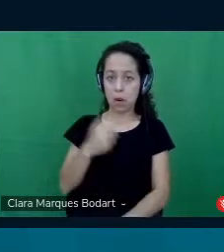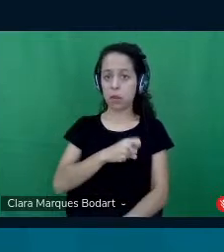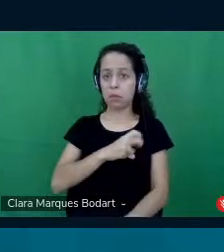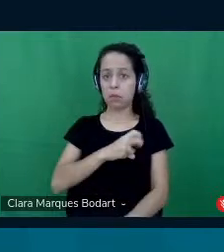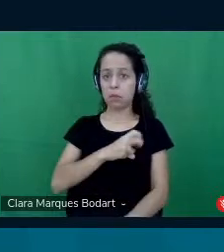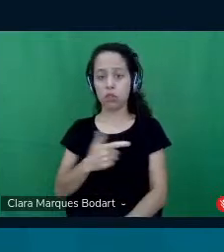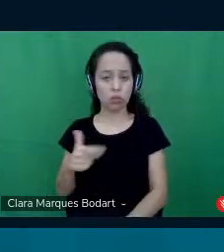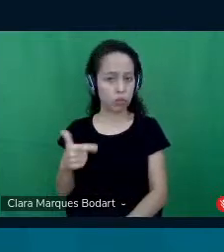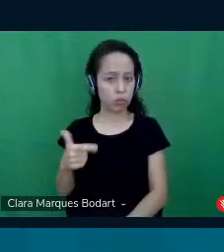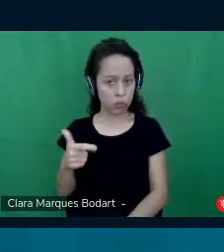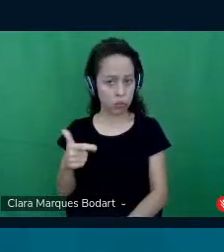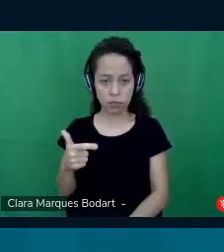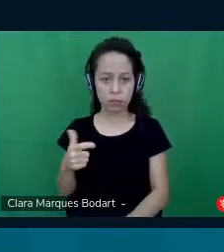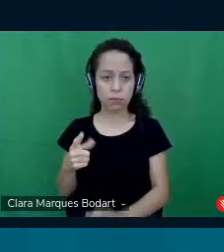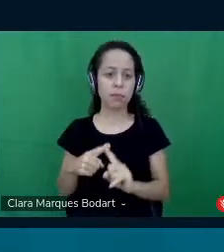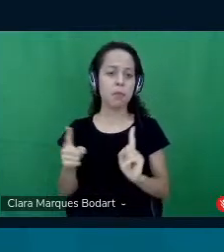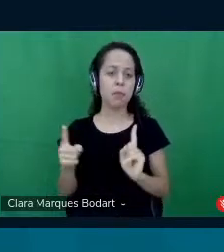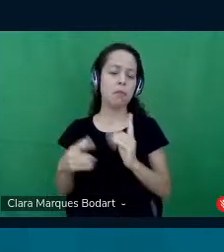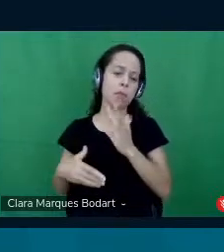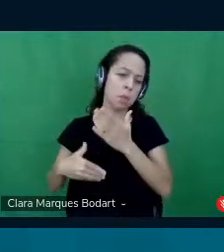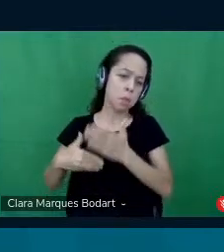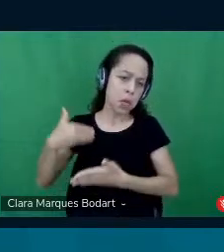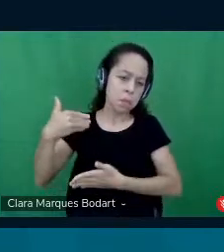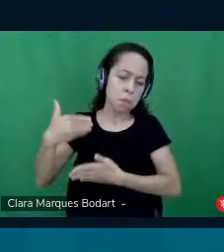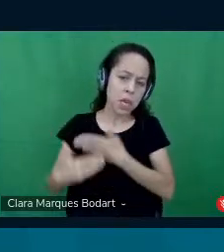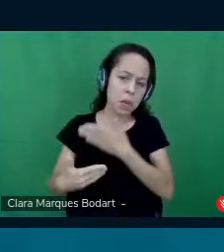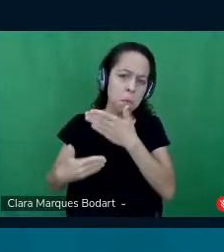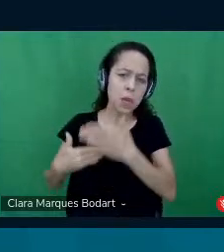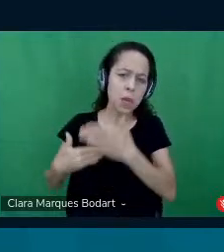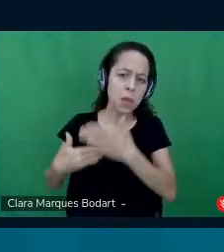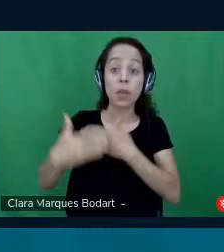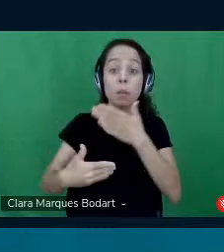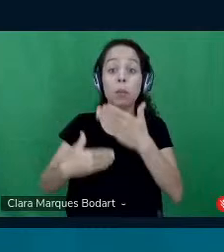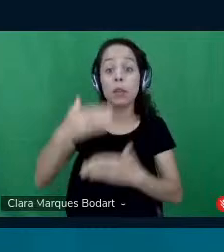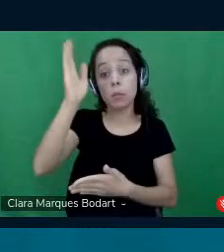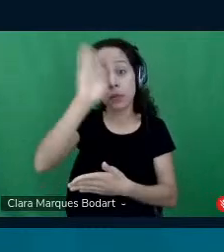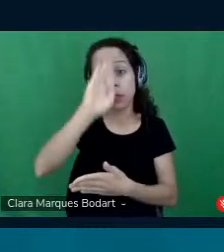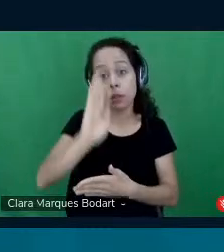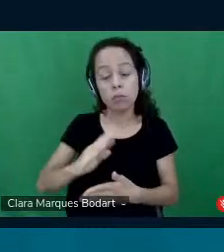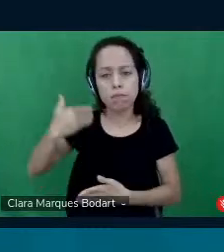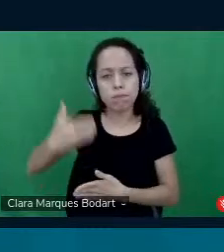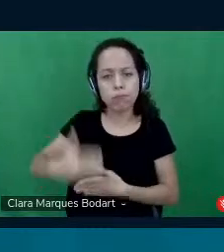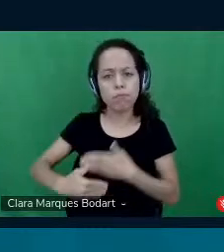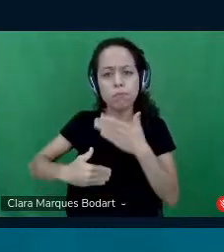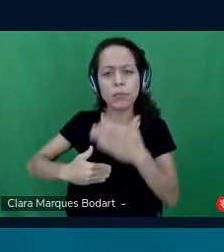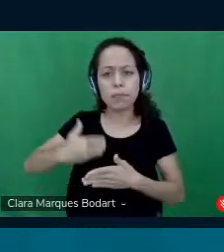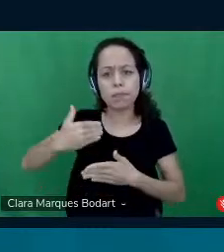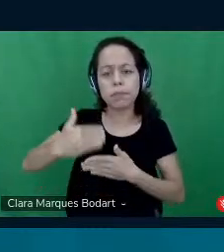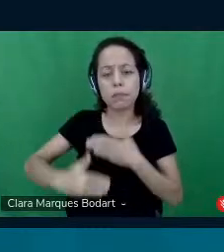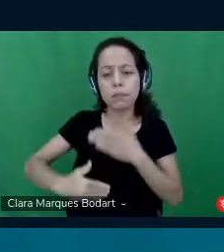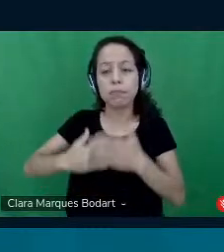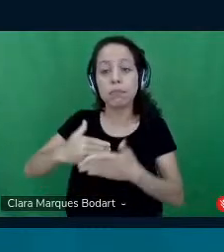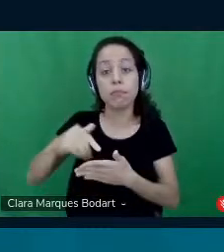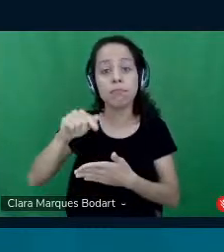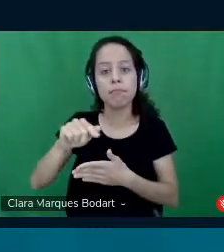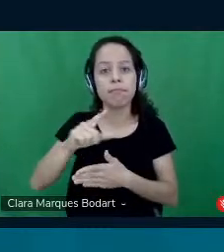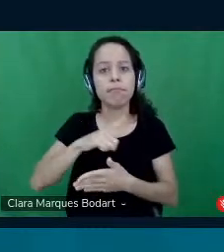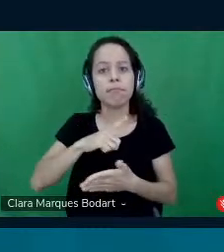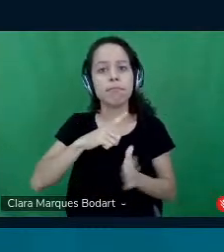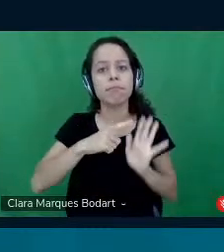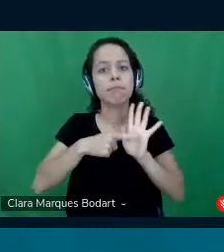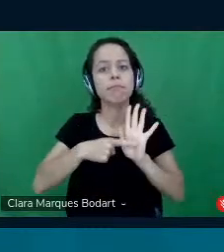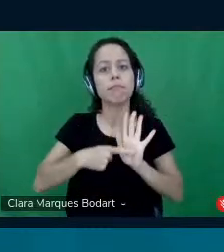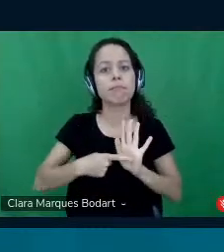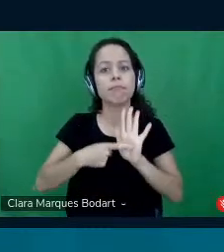né, mas esses foram os passos que o país foi tomando e que mostram para a